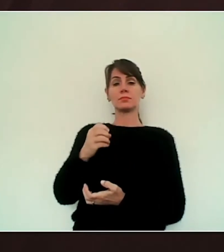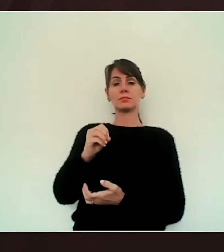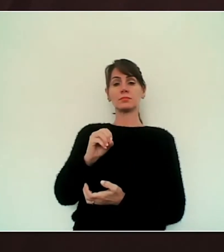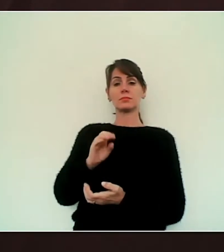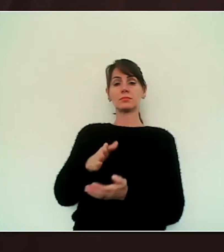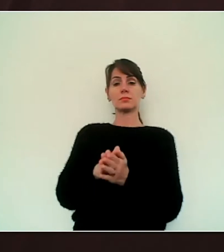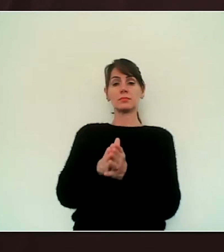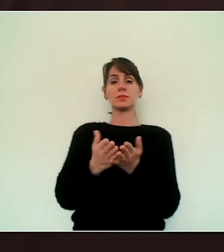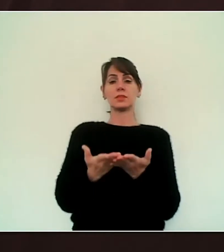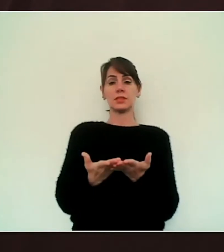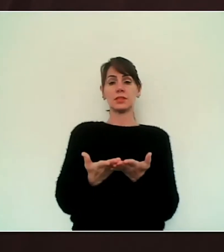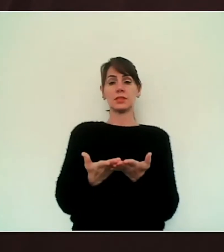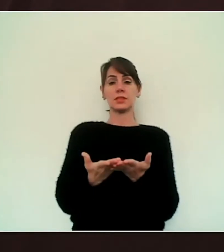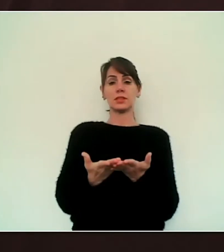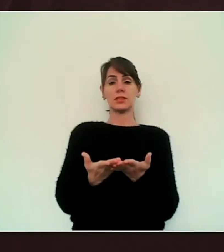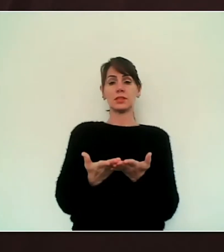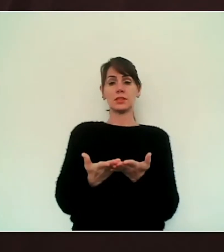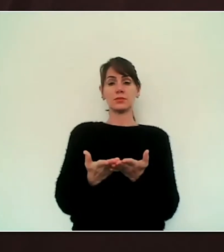né?